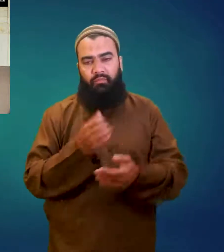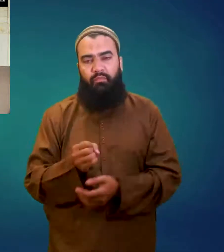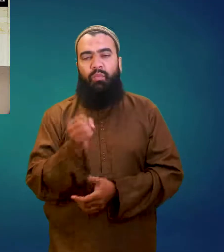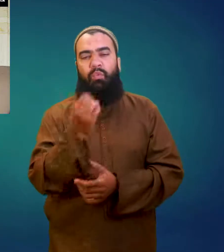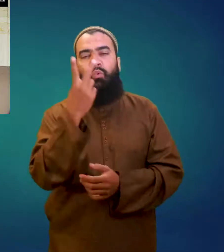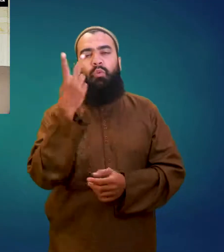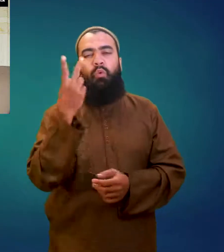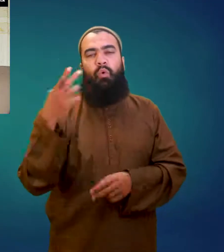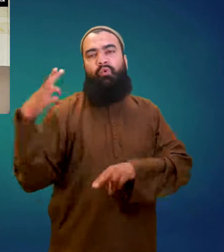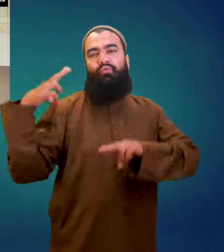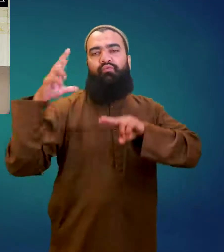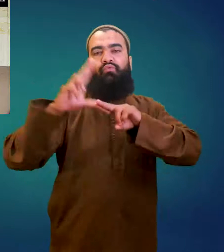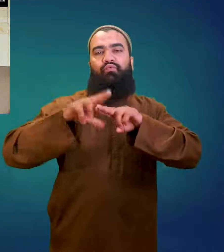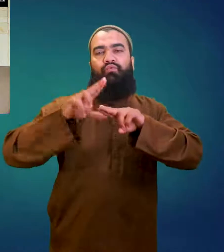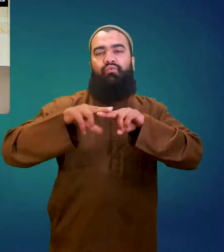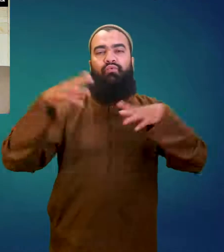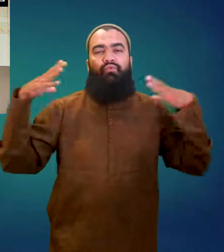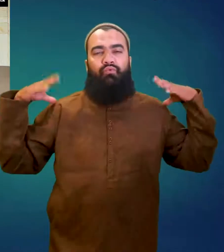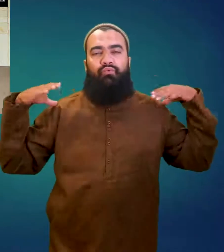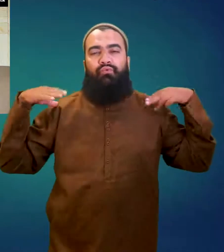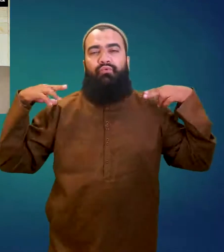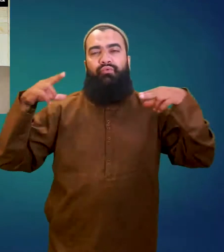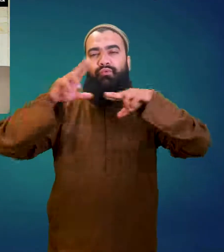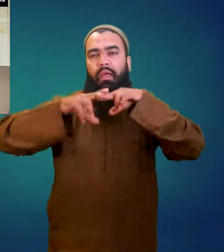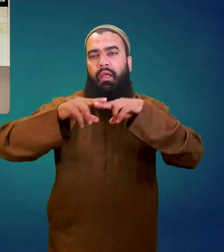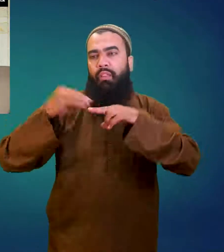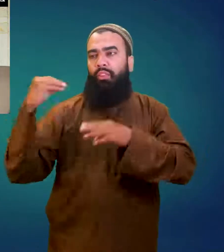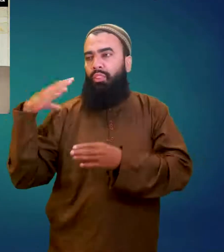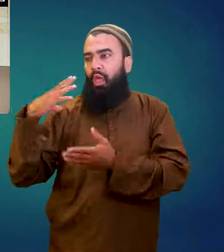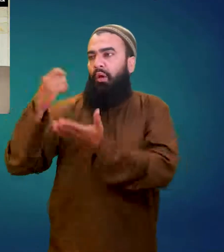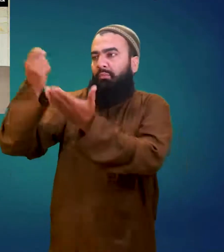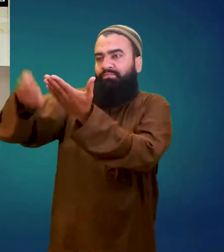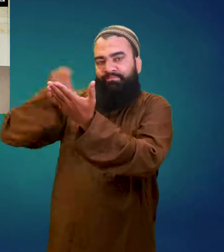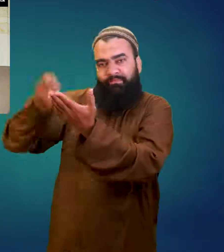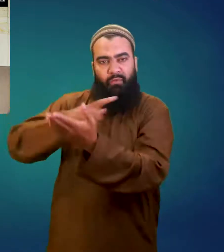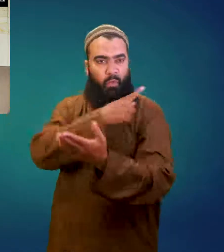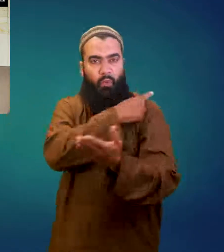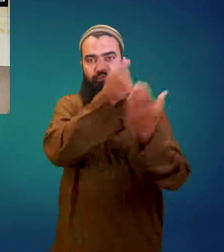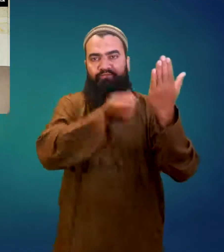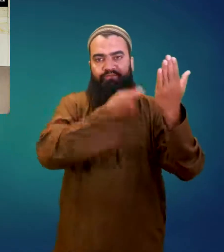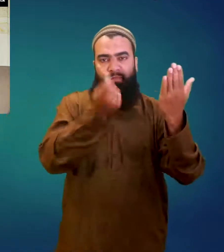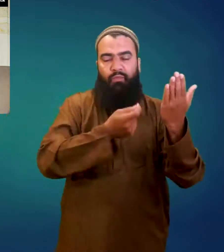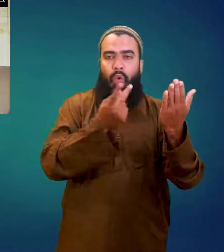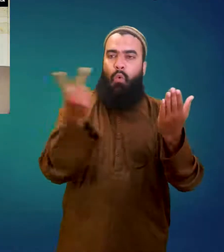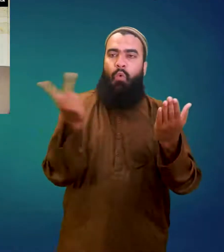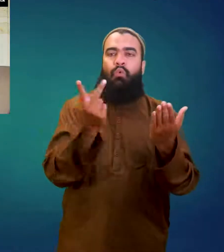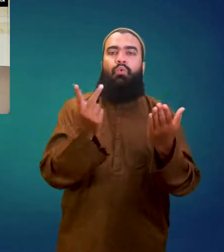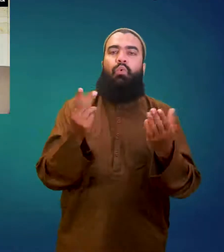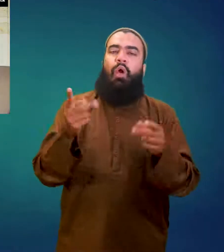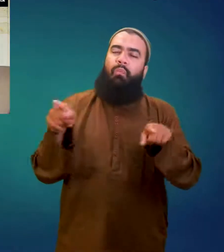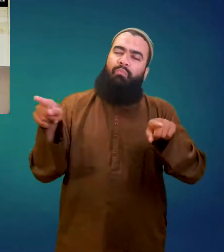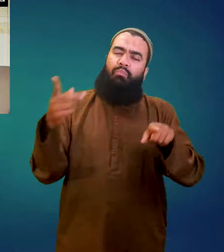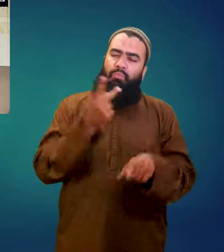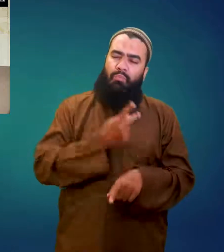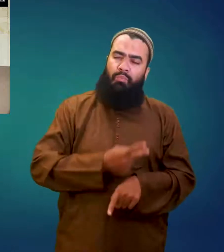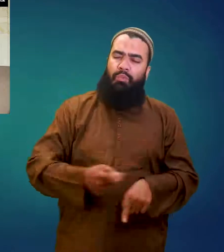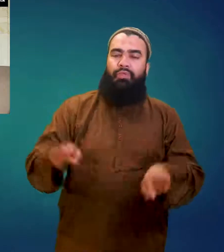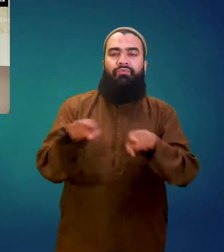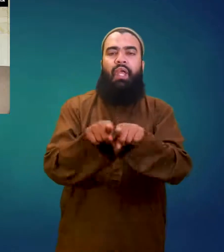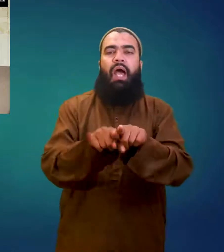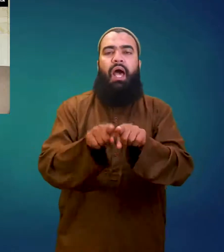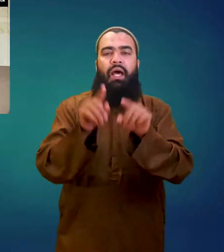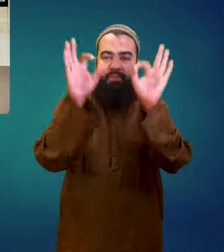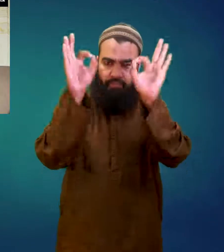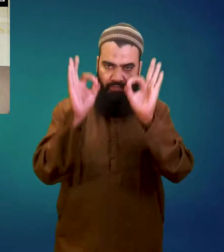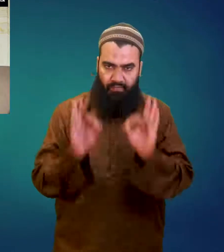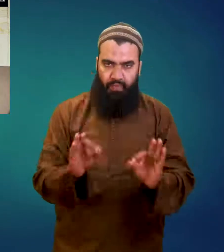فرشتے اعمال لکھنے والے ہر وقت اس کے ساتھ ہوتے ہیں جو دائیں اور بائیں ہیں، کوئی عمل اس کا ایسا نہیں